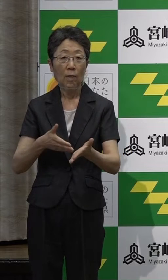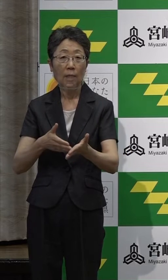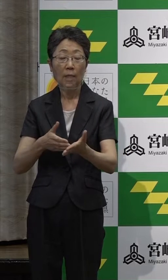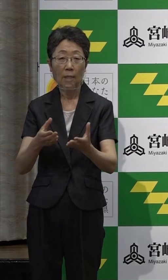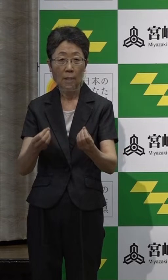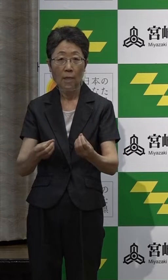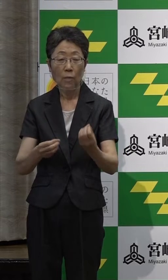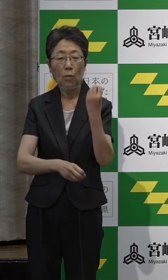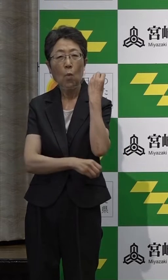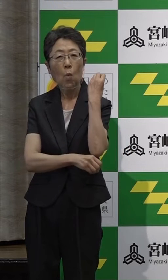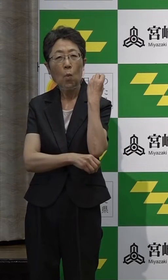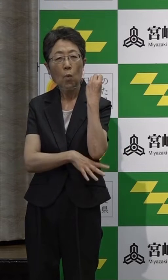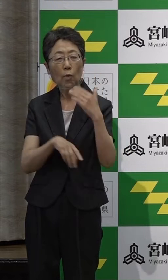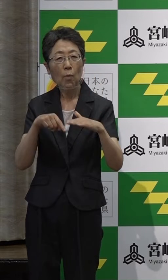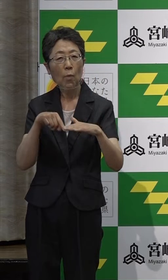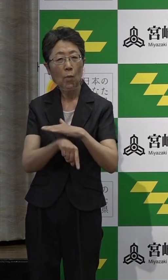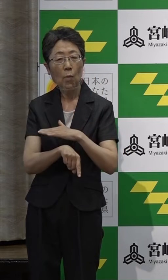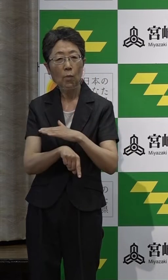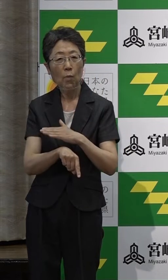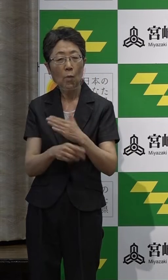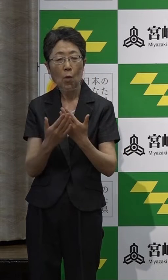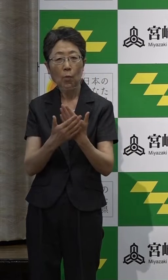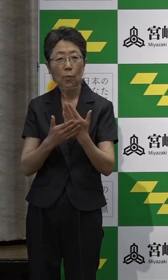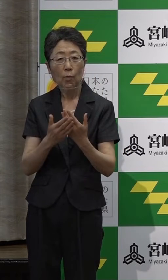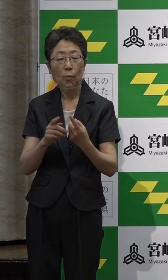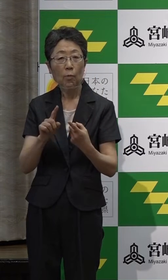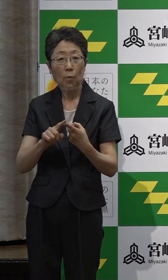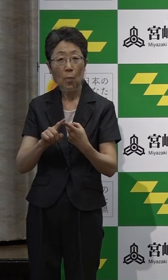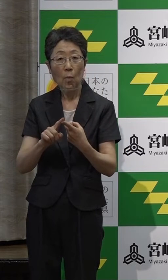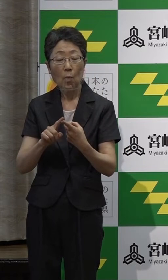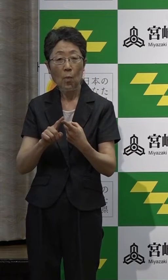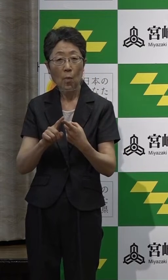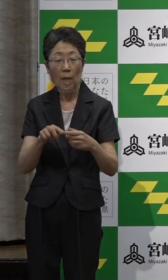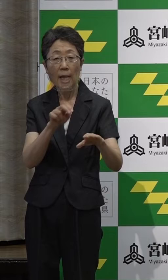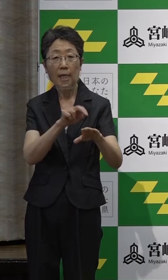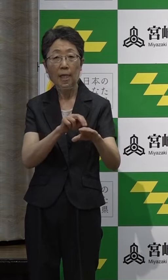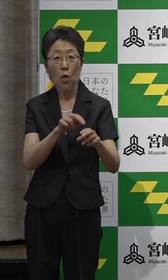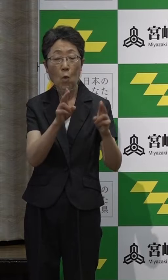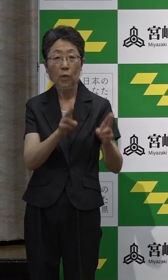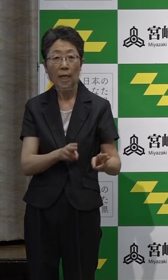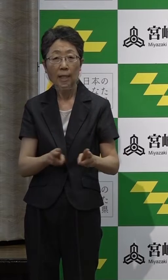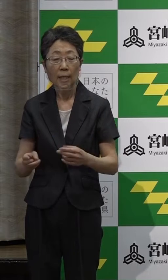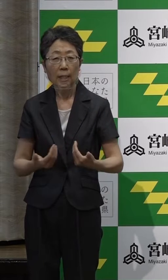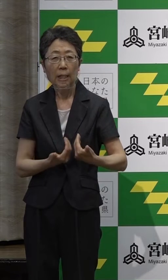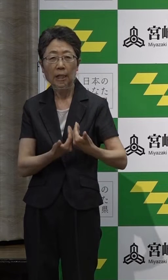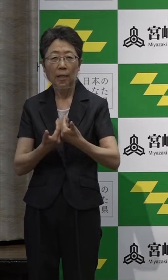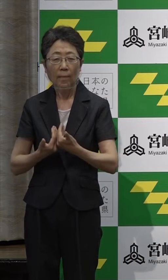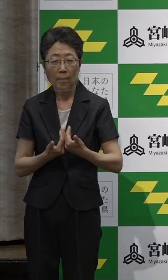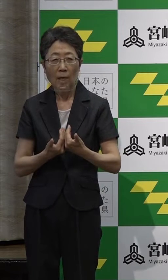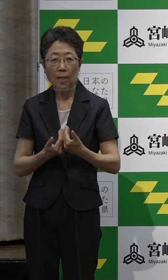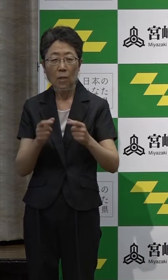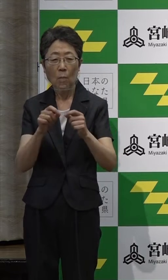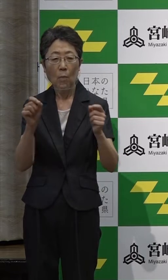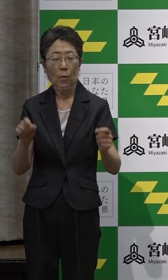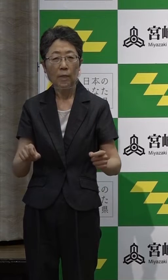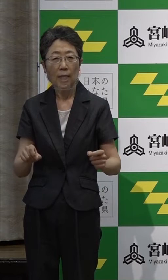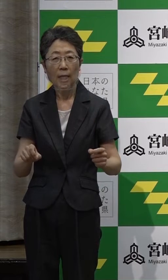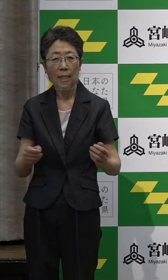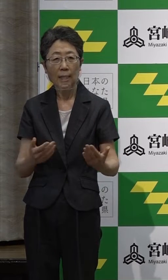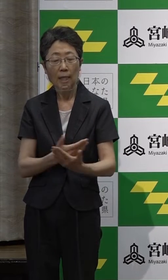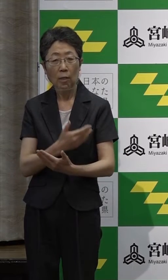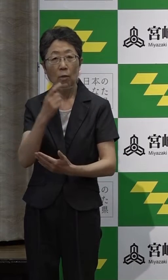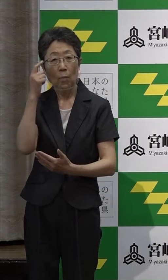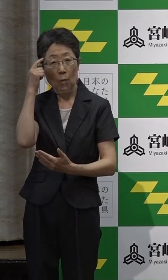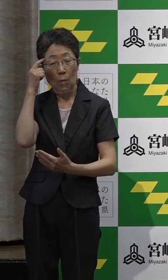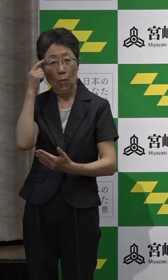の部分と言いますかですね、まあ、今の、医療提供体制 の, その逼迫具合というところになってくるかと思うんですが、そのあたりの、今